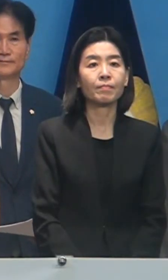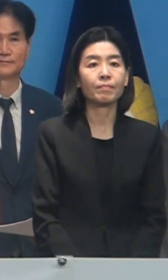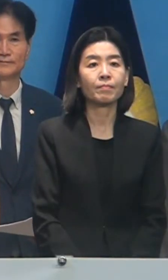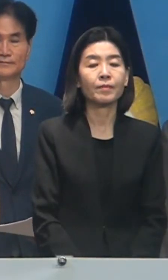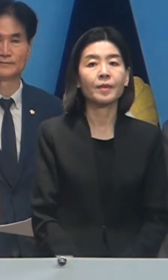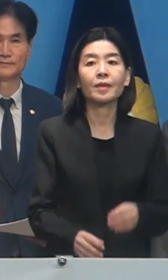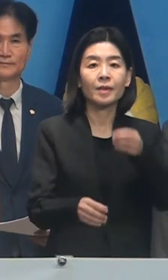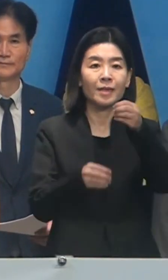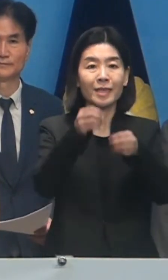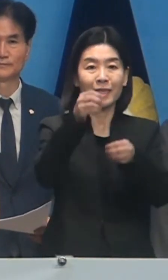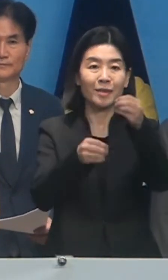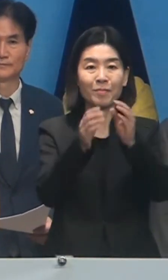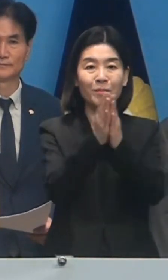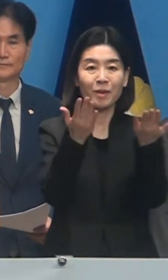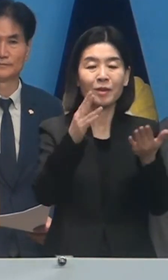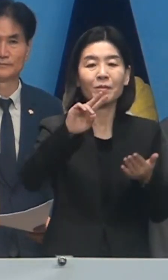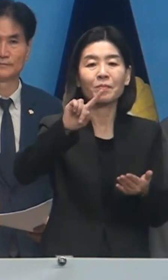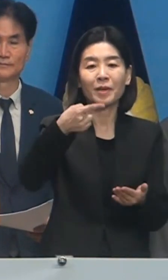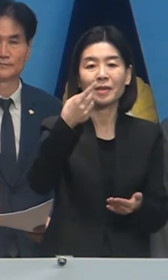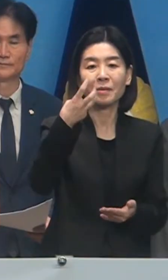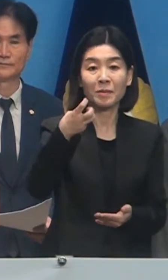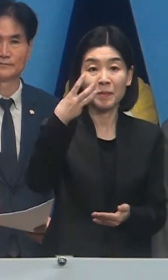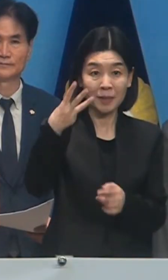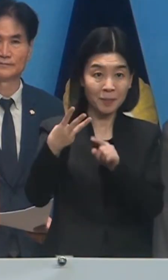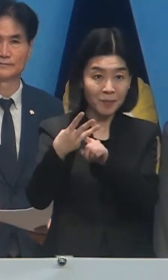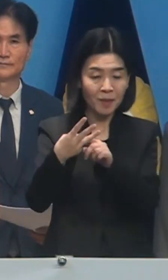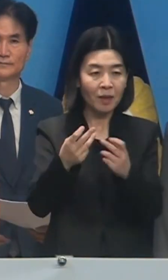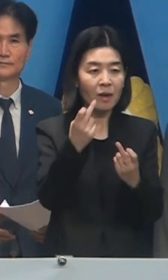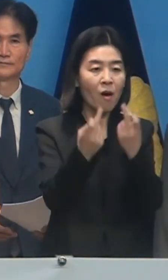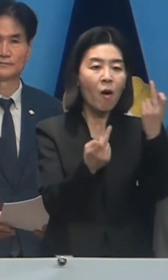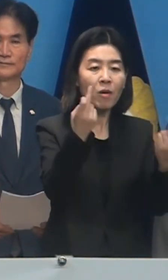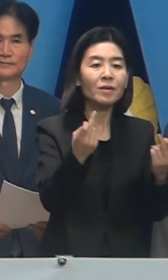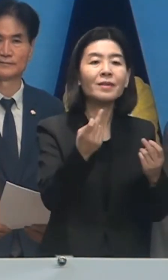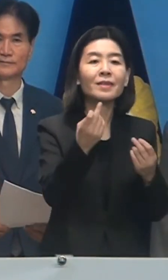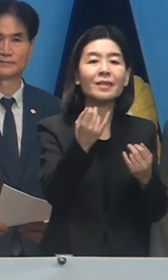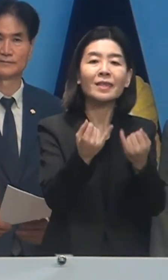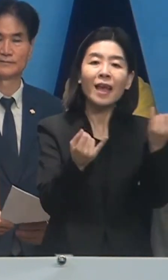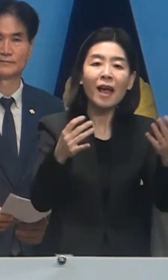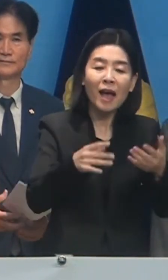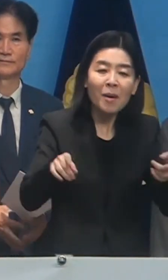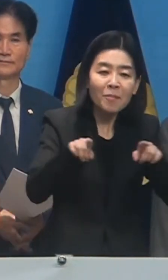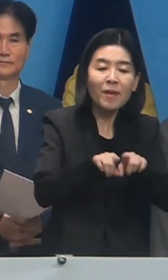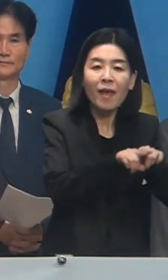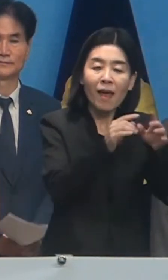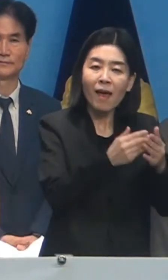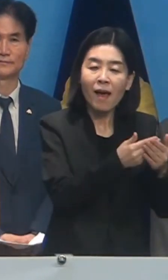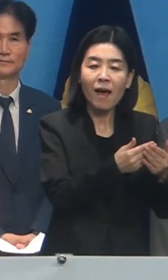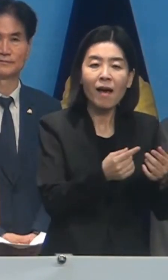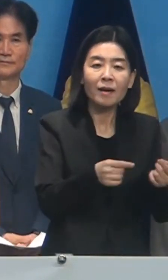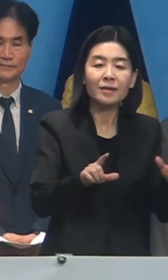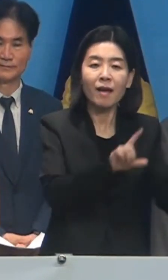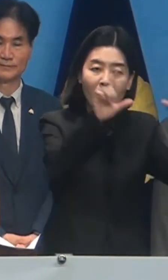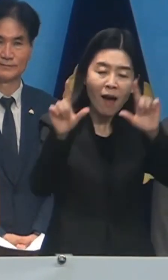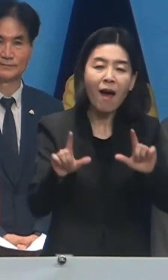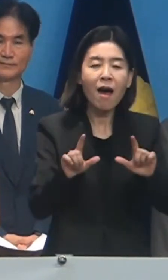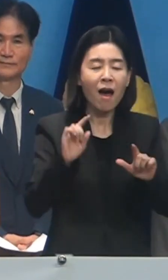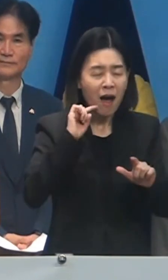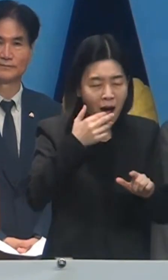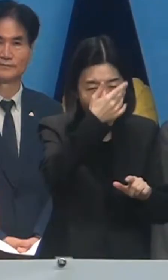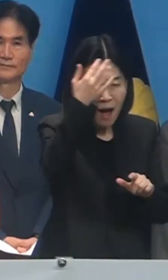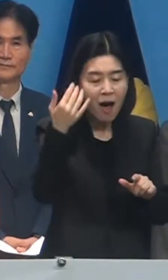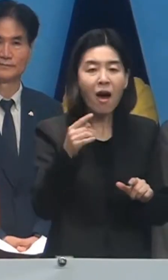시편 133편에 보면 형제가 동거하는 것이 얼마나 아름다운가라고 시작합니다. 남북은